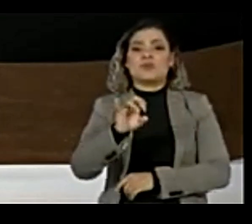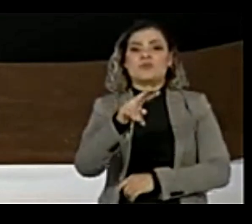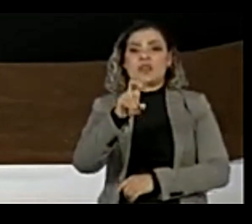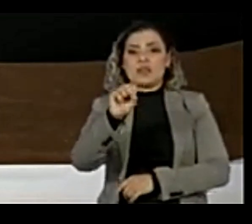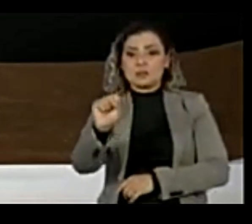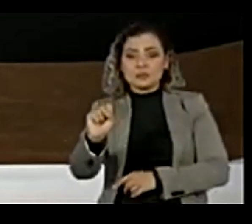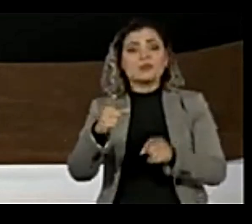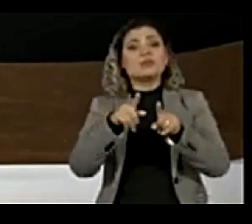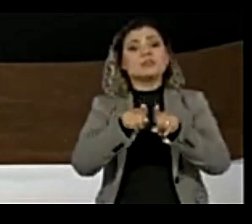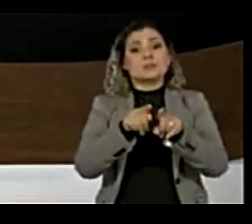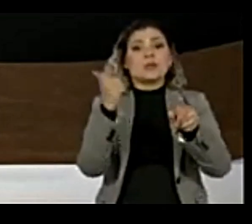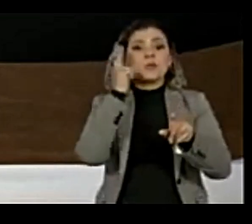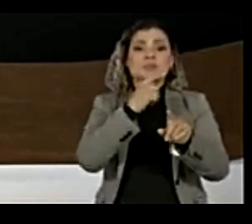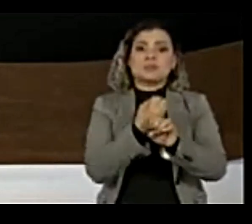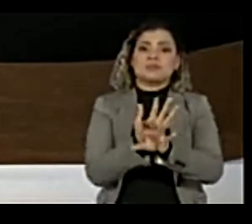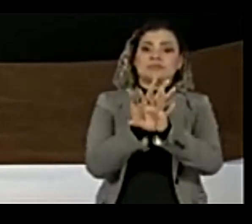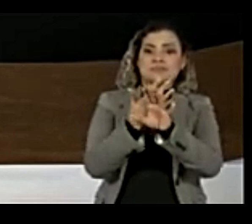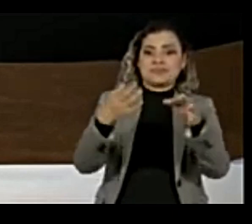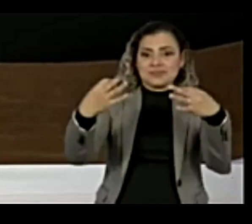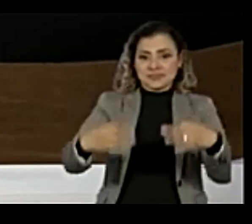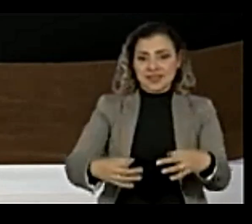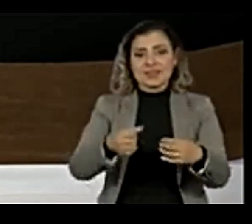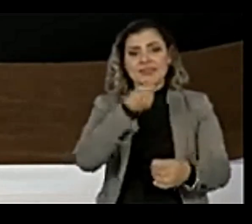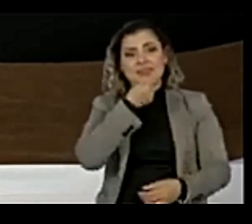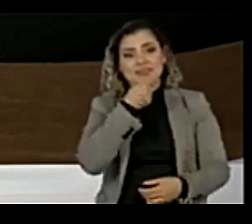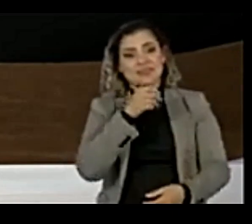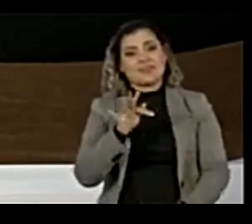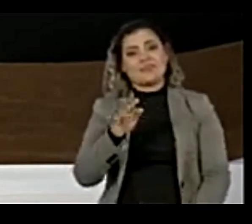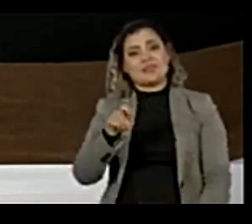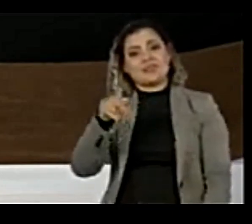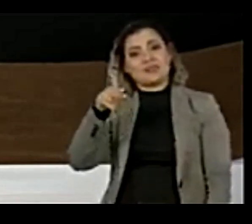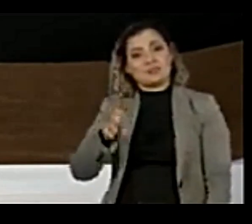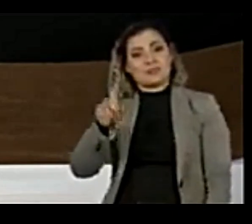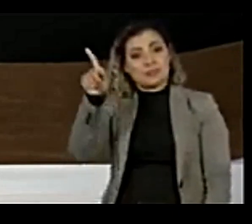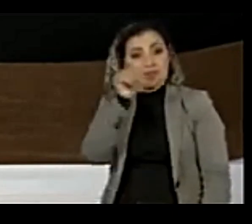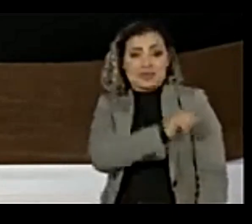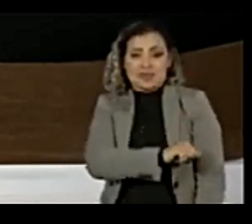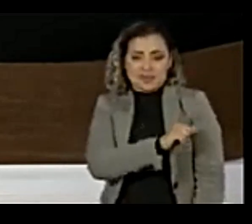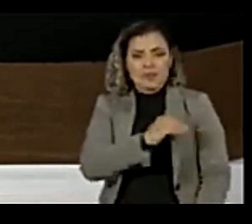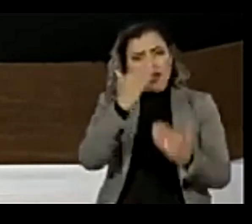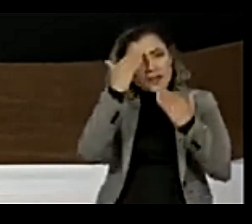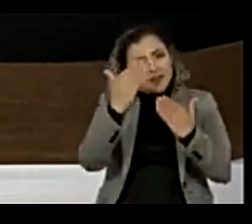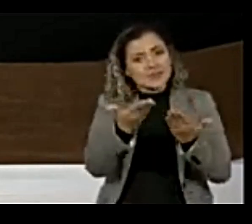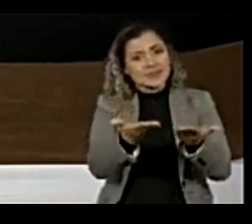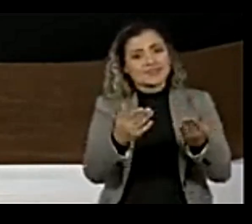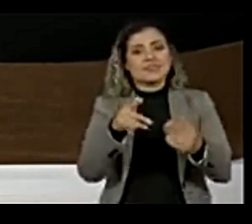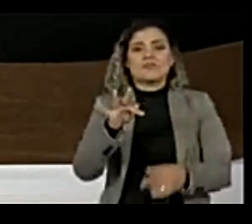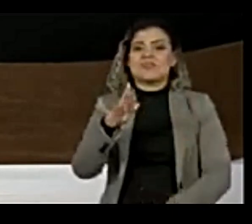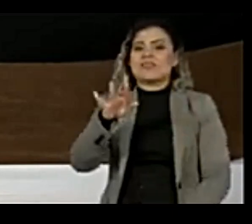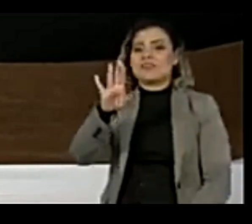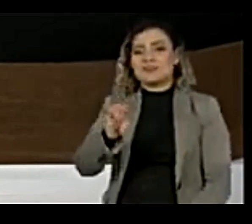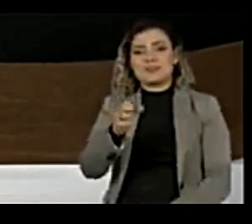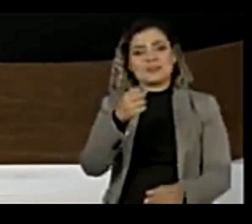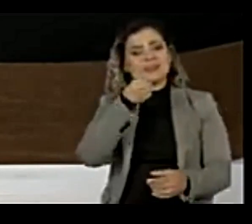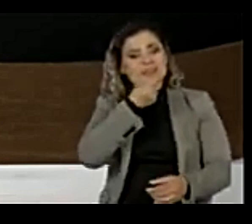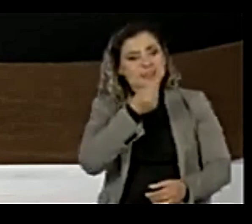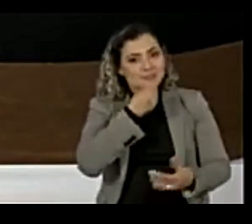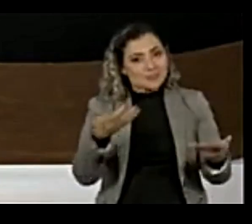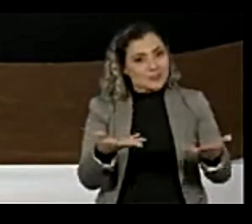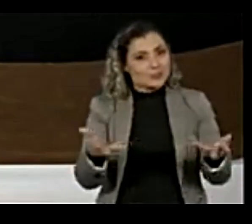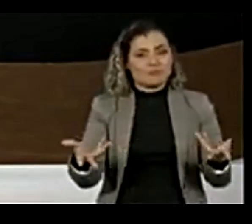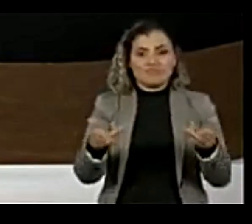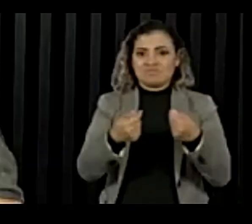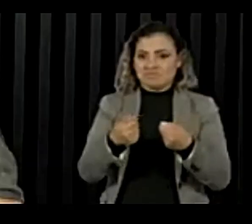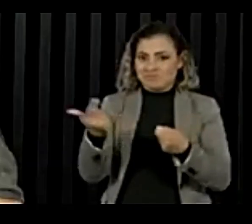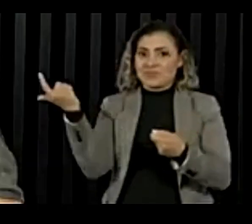a transmissão via satélite da entrevista do Felipe lá do Rio de Janeiro. Agradeço demais a ele, Felipe, pela entrevista que realmente